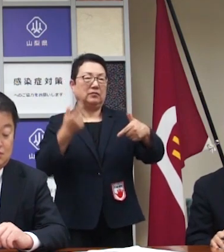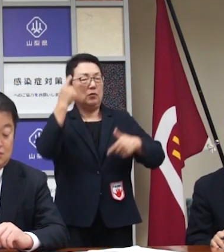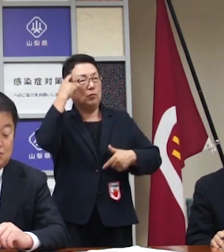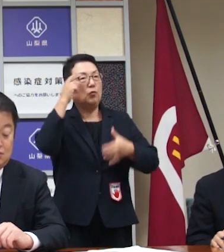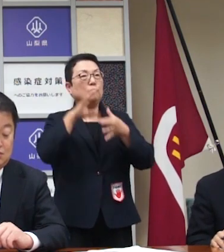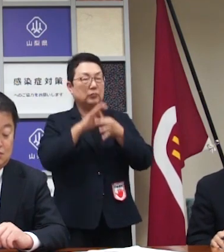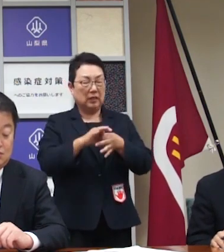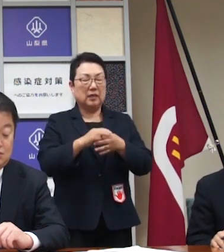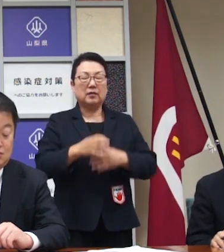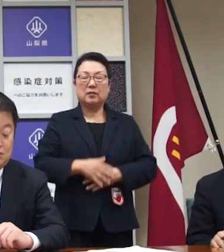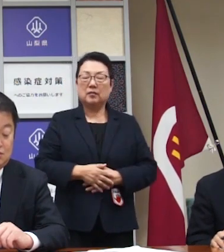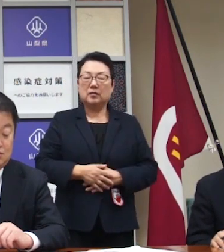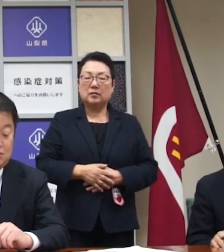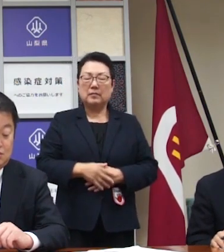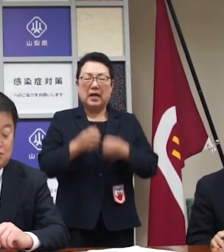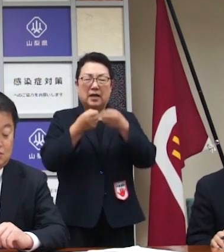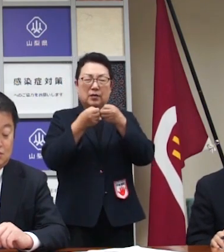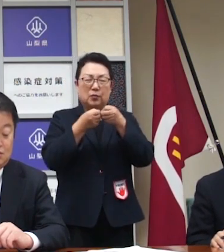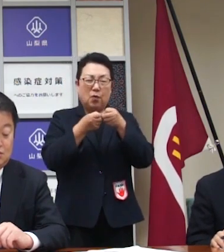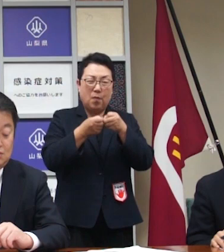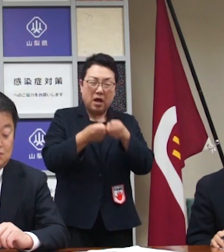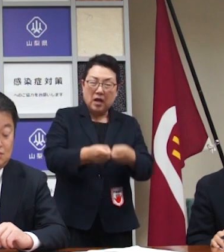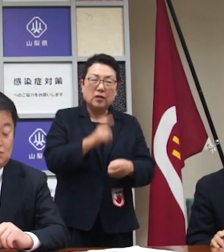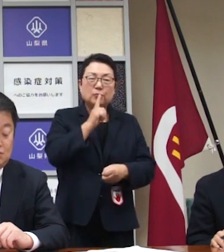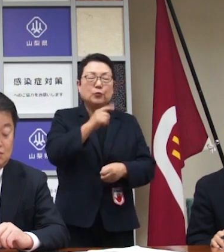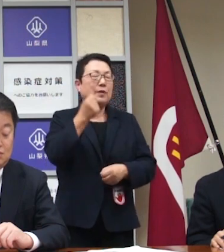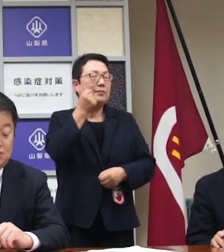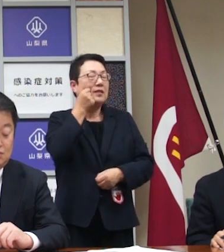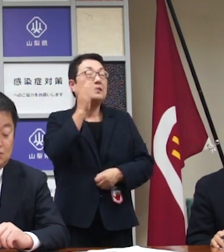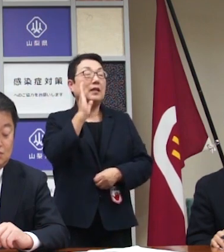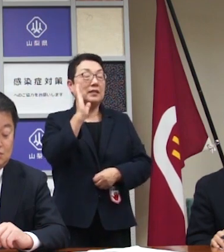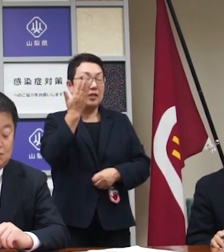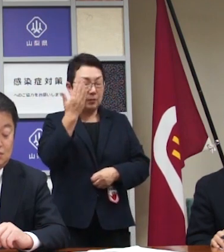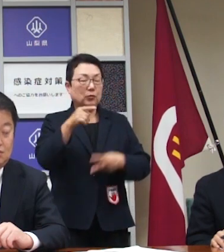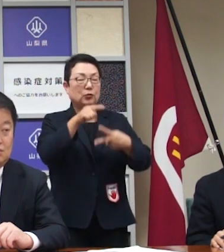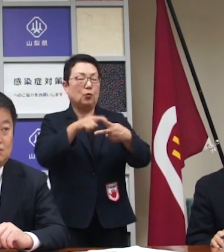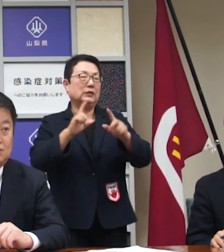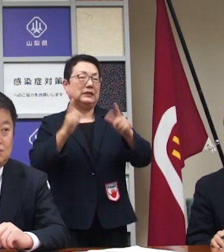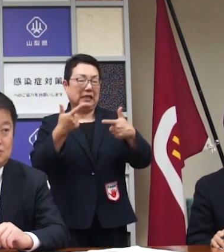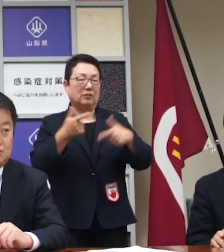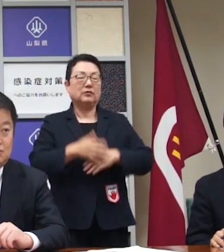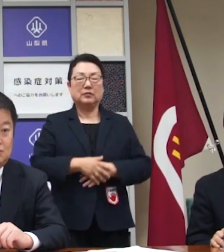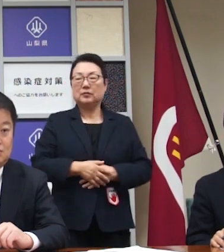ので、細かくはちょっと言えないんですが、その違いです。